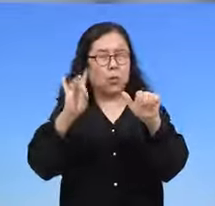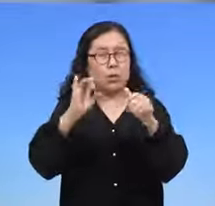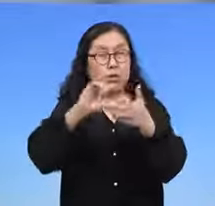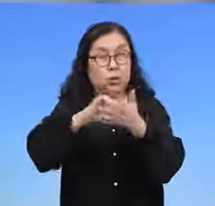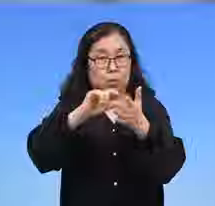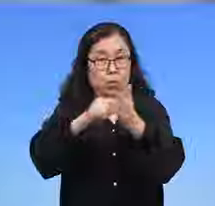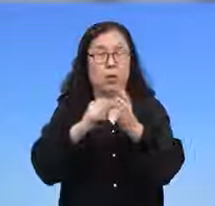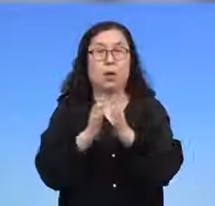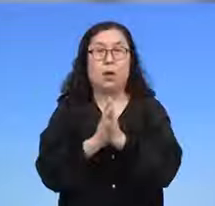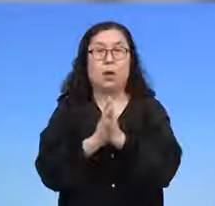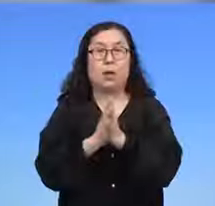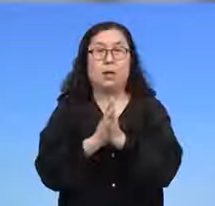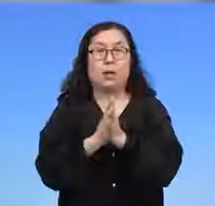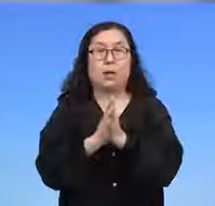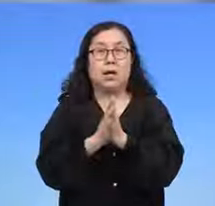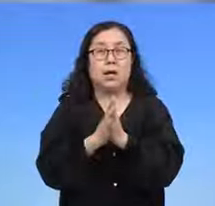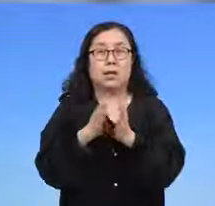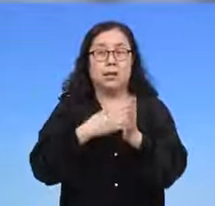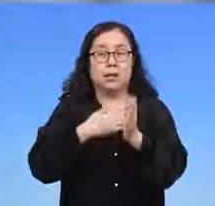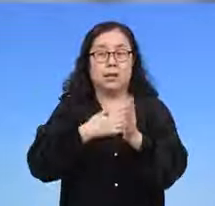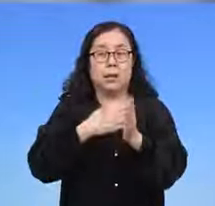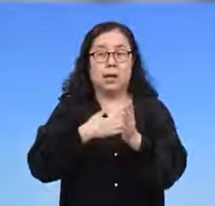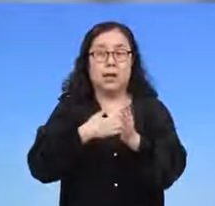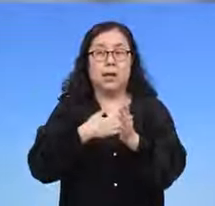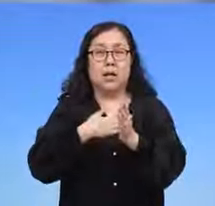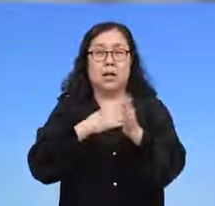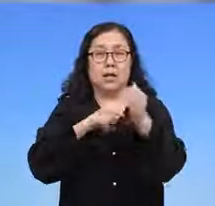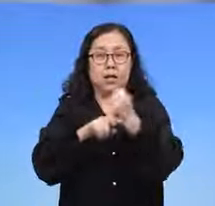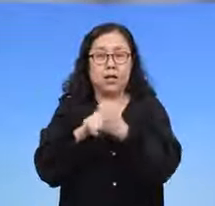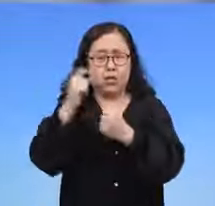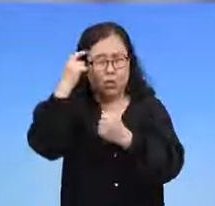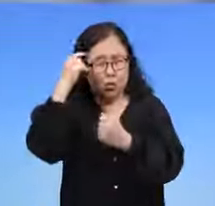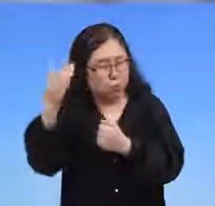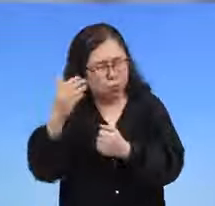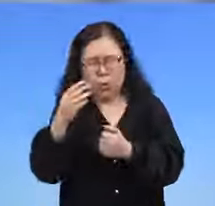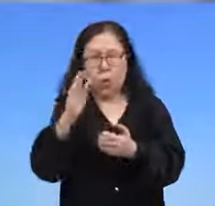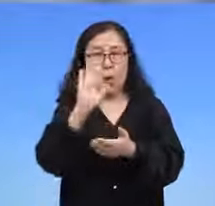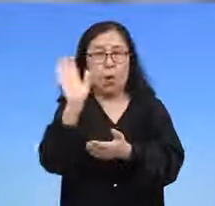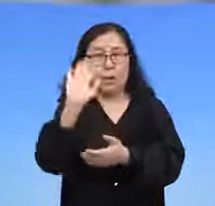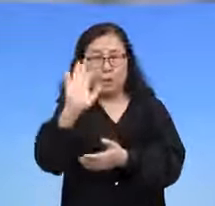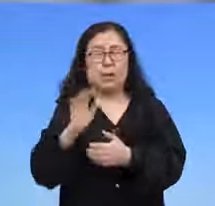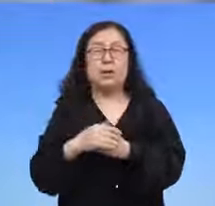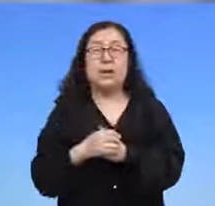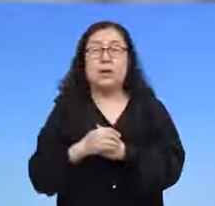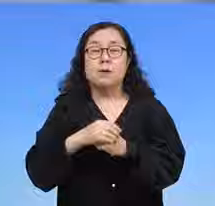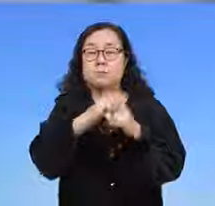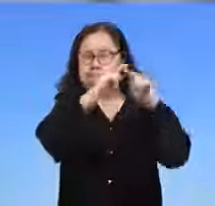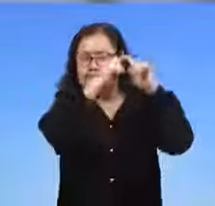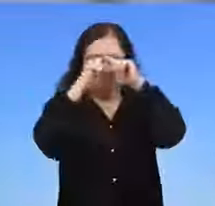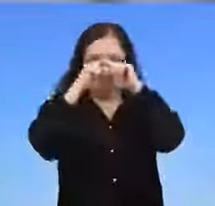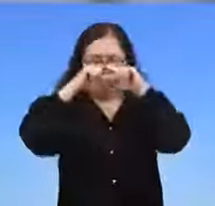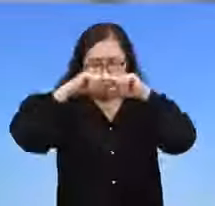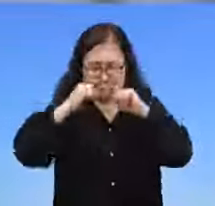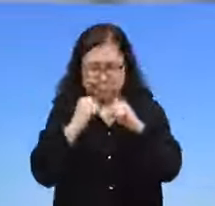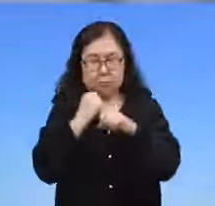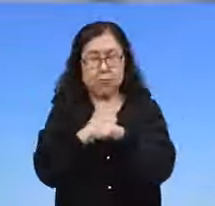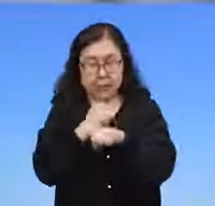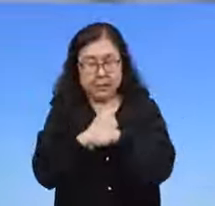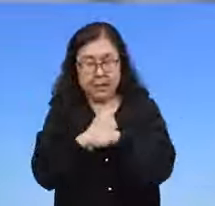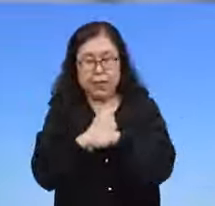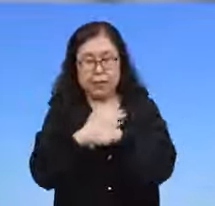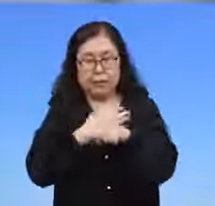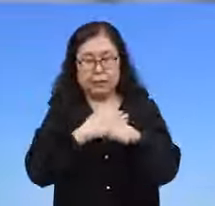되는데요, 그래서 토달지 않고 일어나는 모든 일들에 대해서 무조건 순종해보자, 순종하면 제가